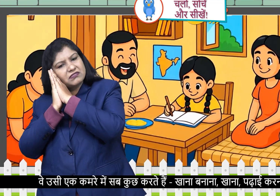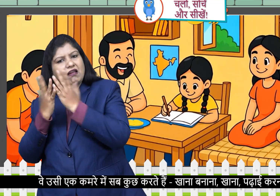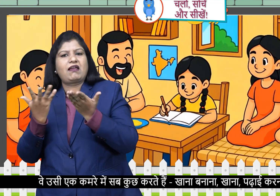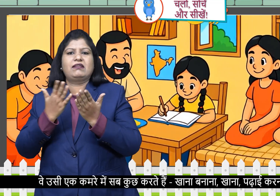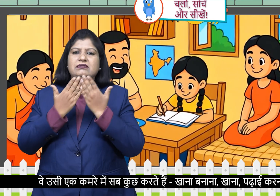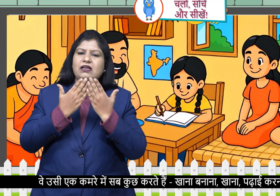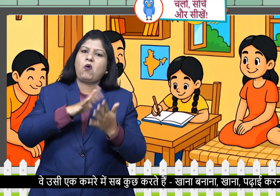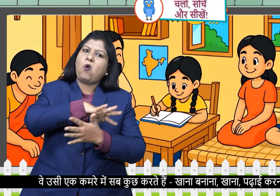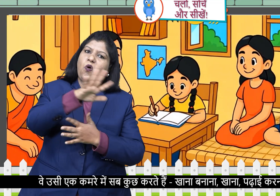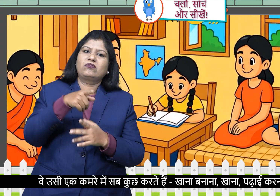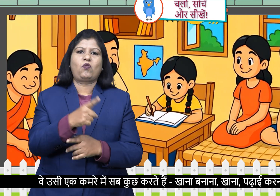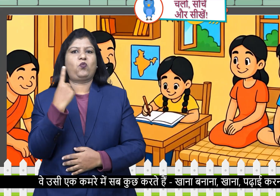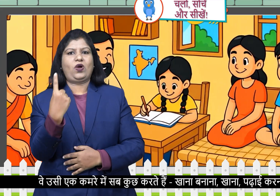सोना।